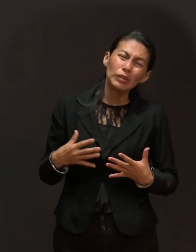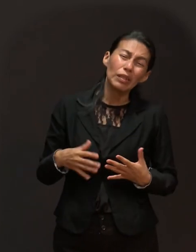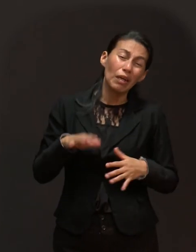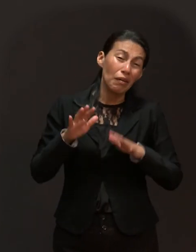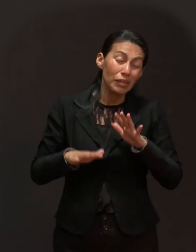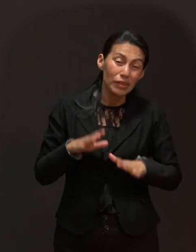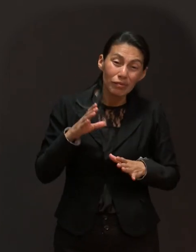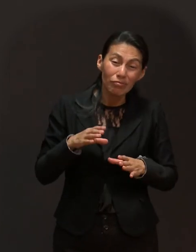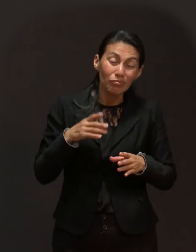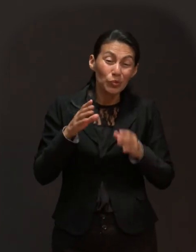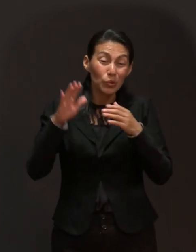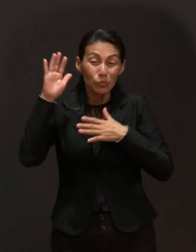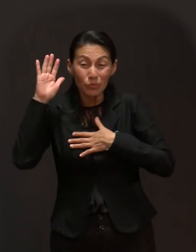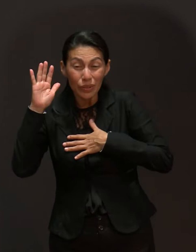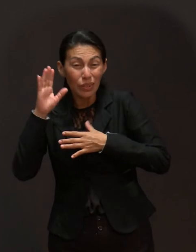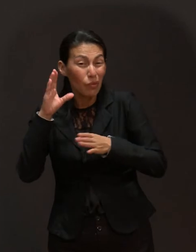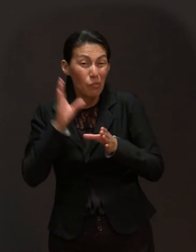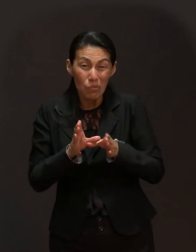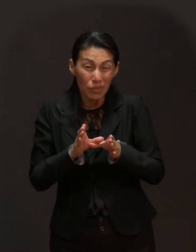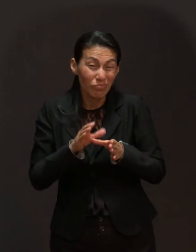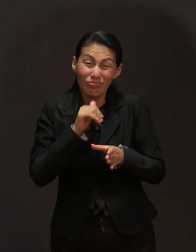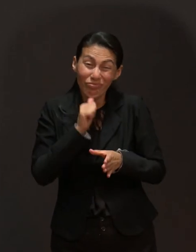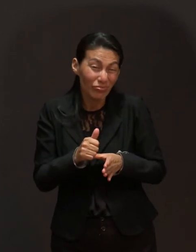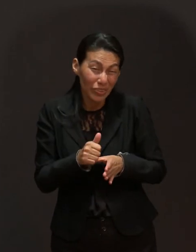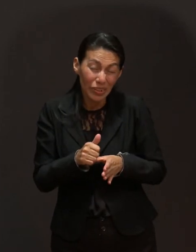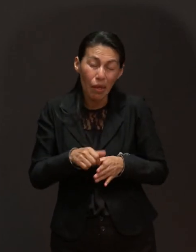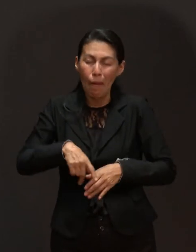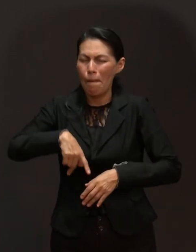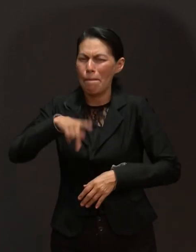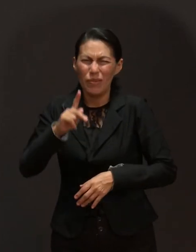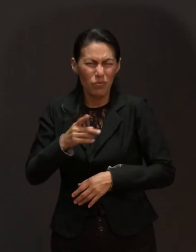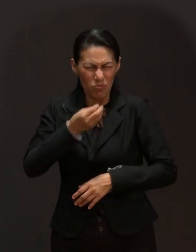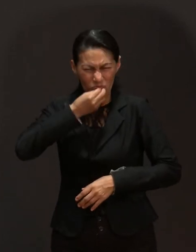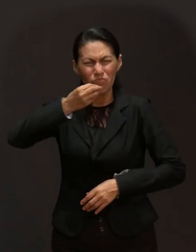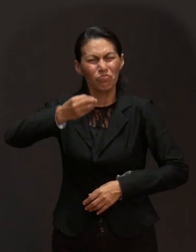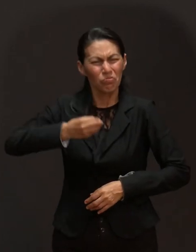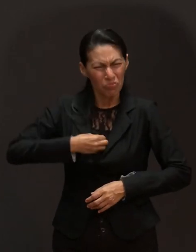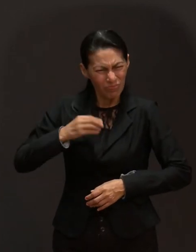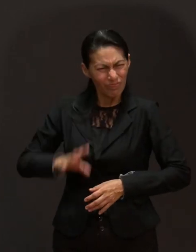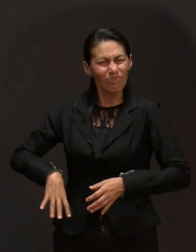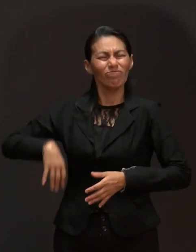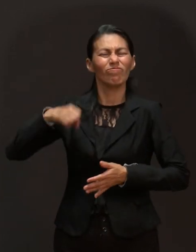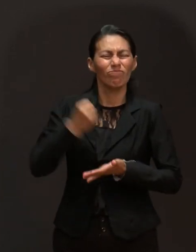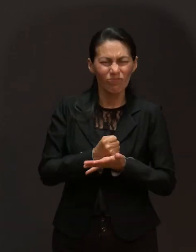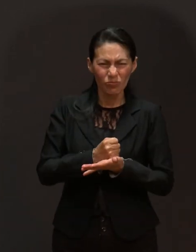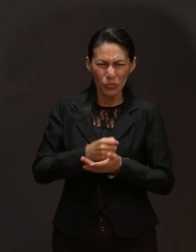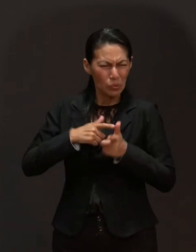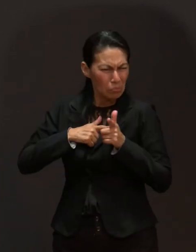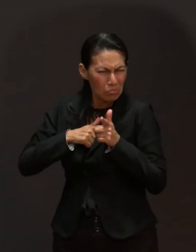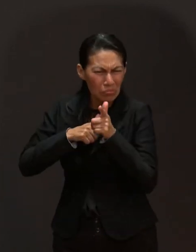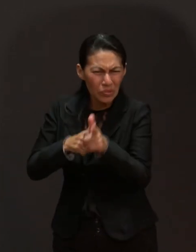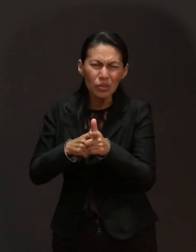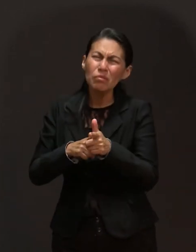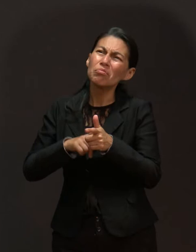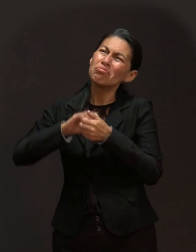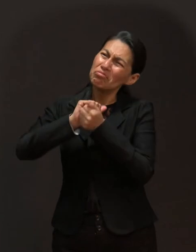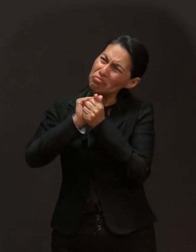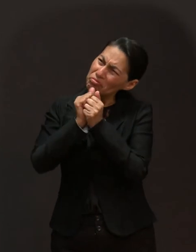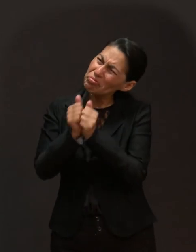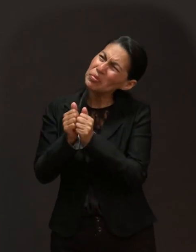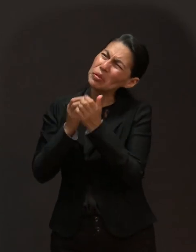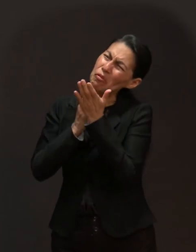veamos claramente el cumplimiento de esa promesa, pero sigamos la condición plenamente,